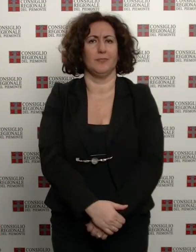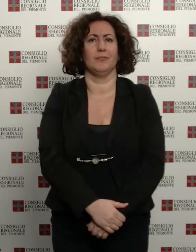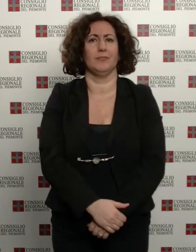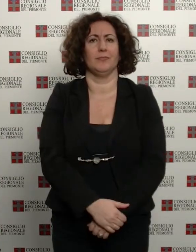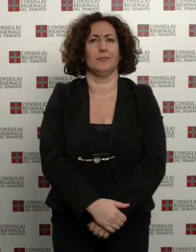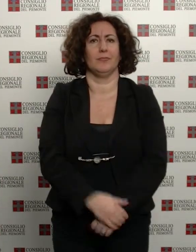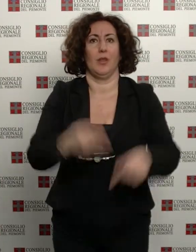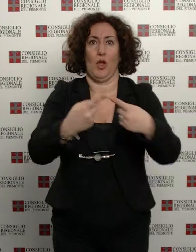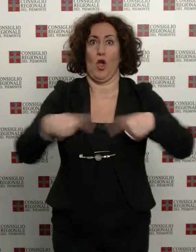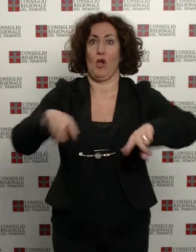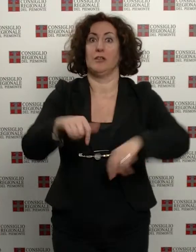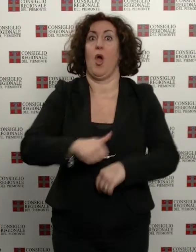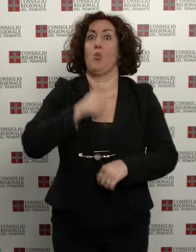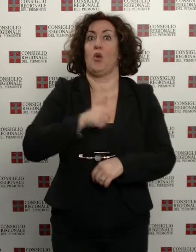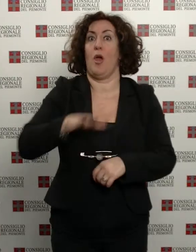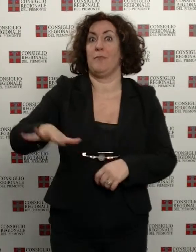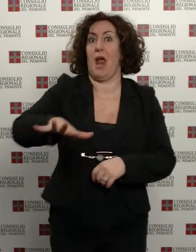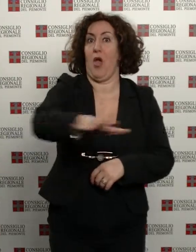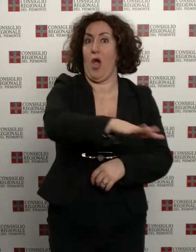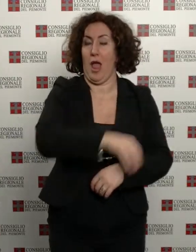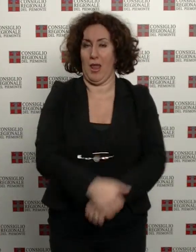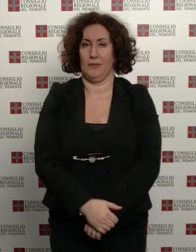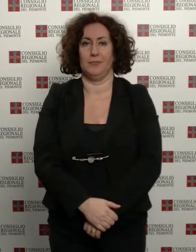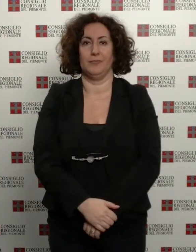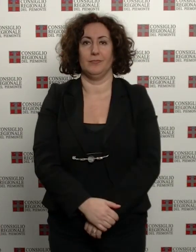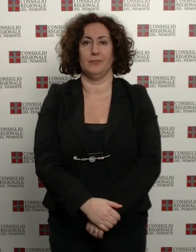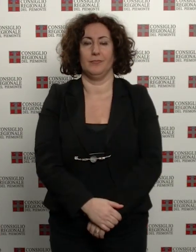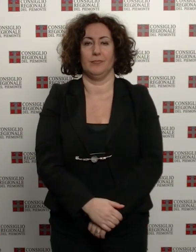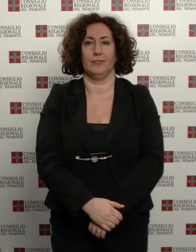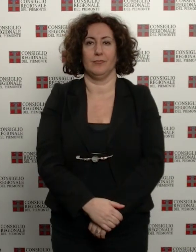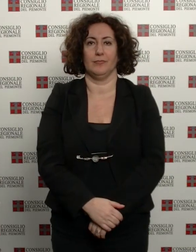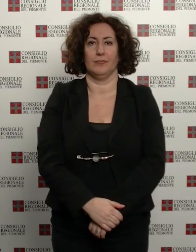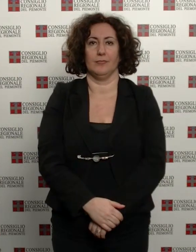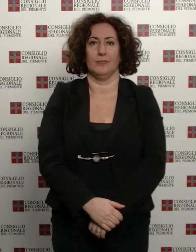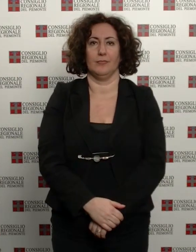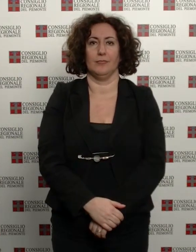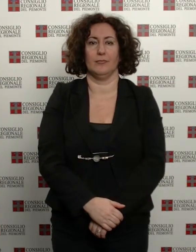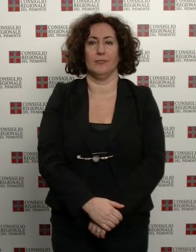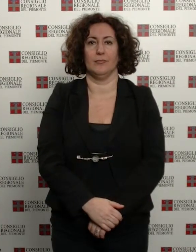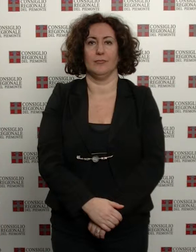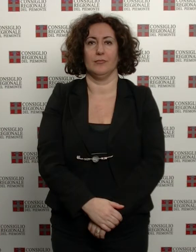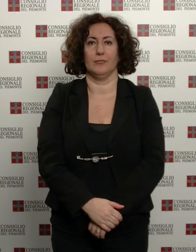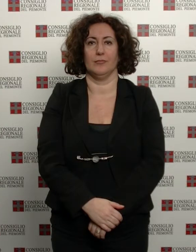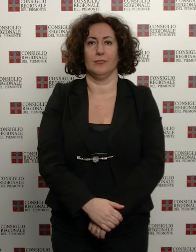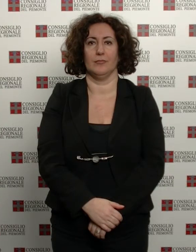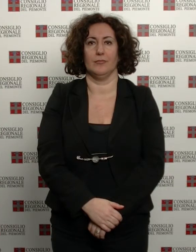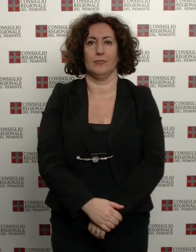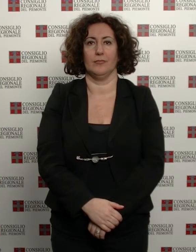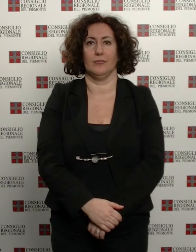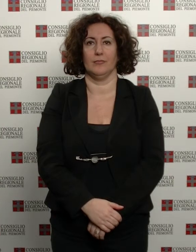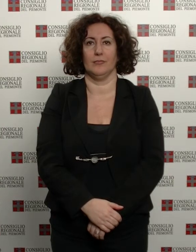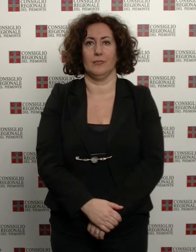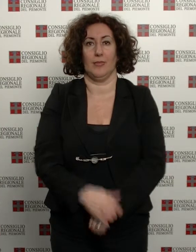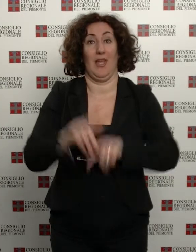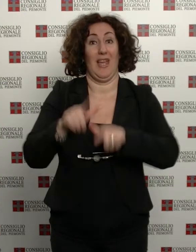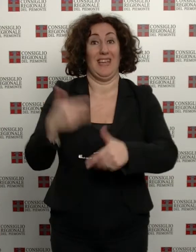consiglio delle autonomie locali sette giorni in consiglio in settimana la